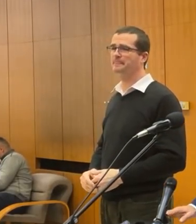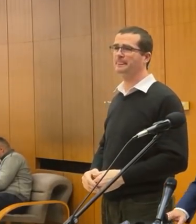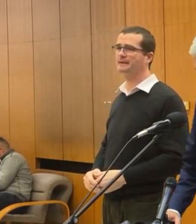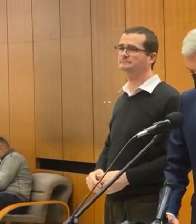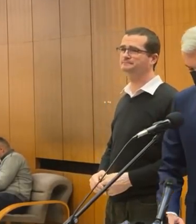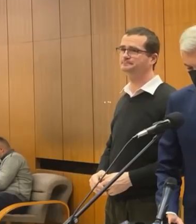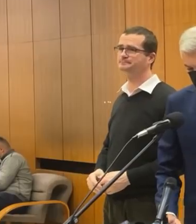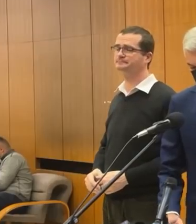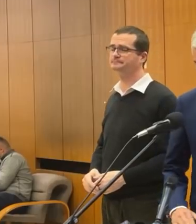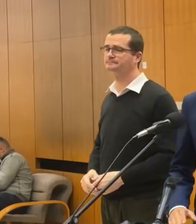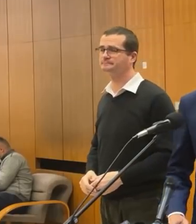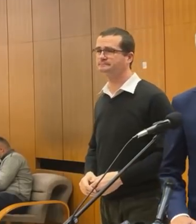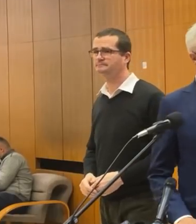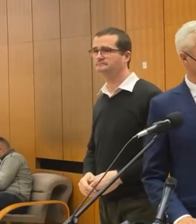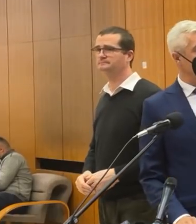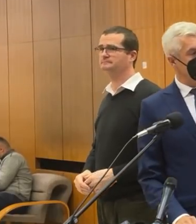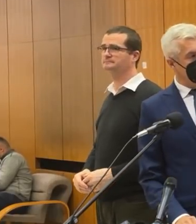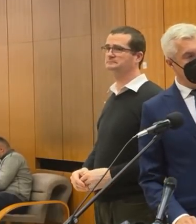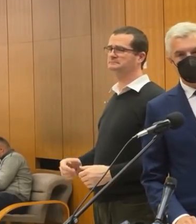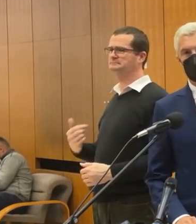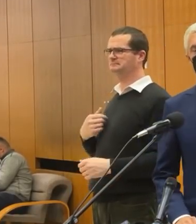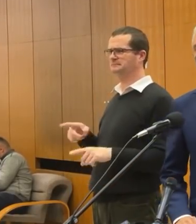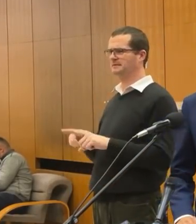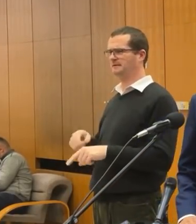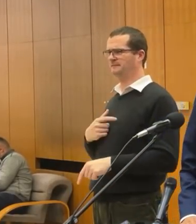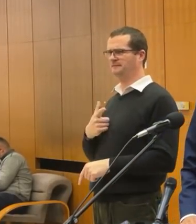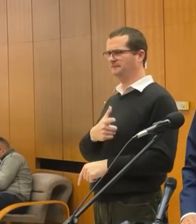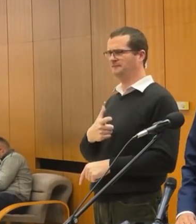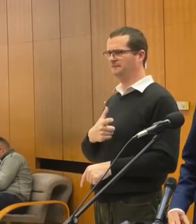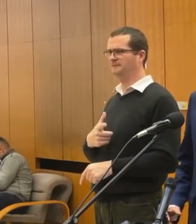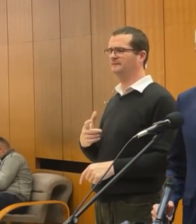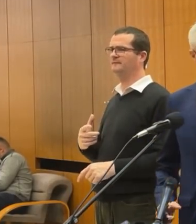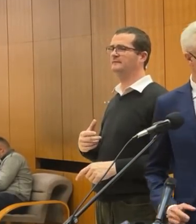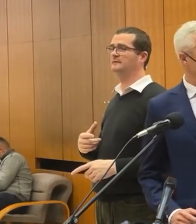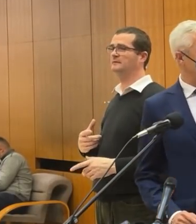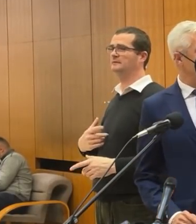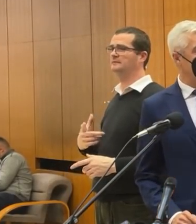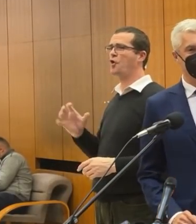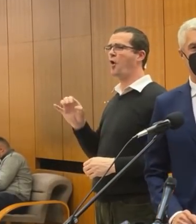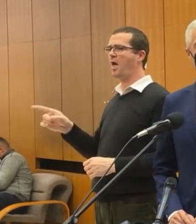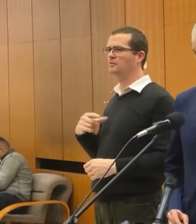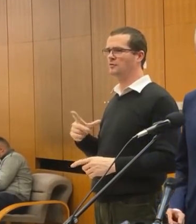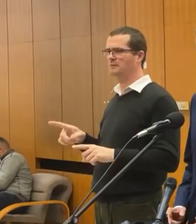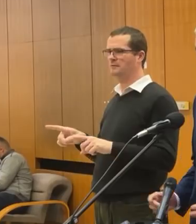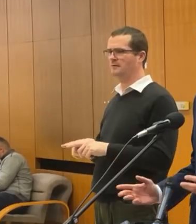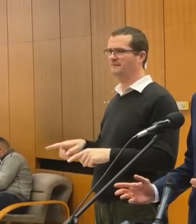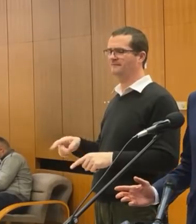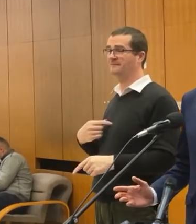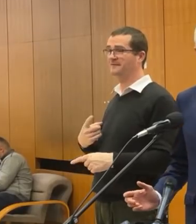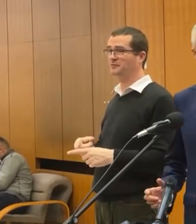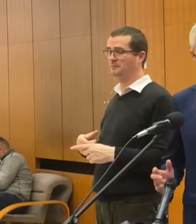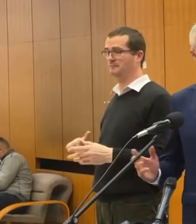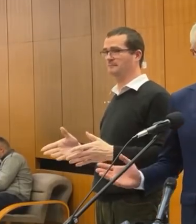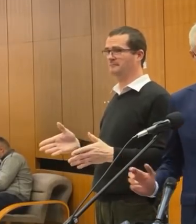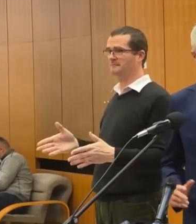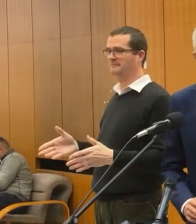No ja by som sa skoro úplne pod to podpísal, keby nepovedal pán minister obrany to Olano. Samozrejme, tam ale trošku